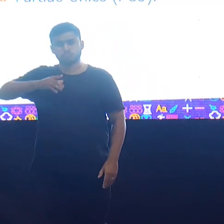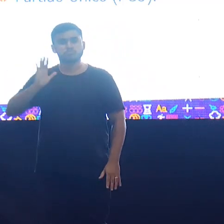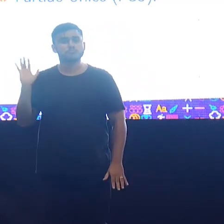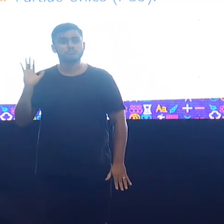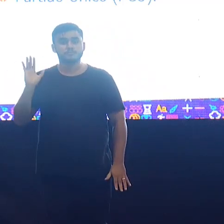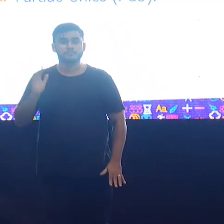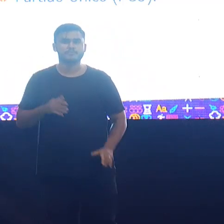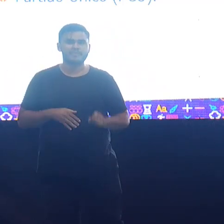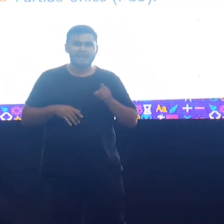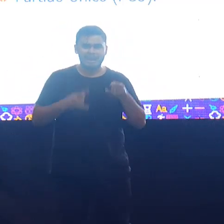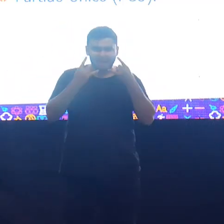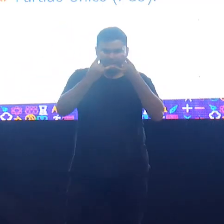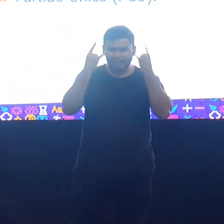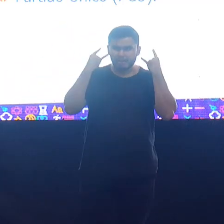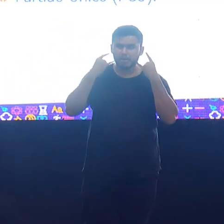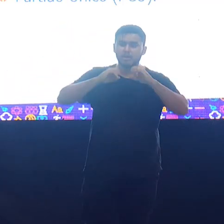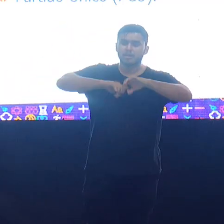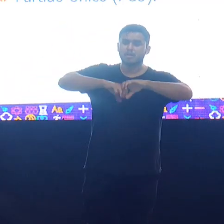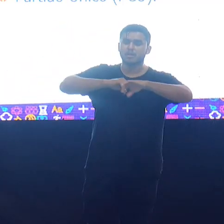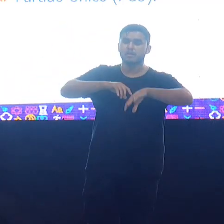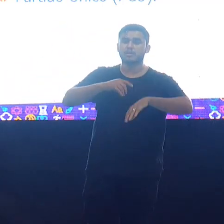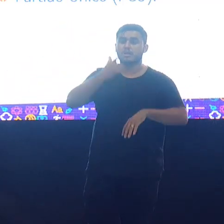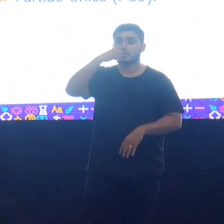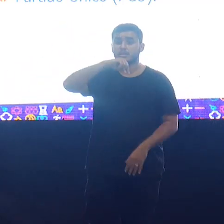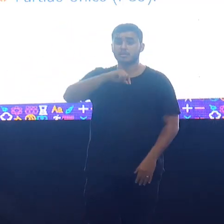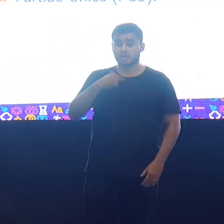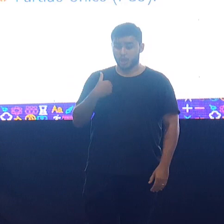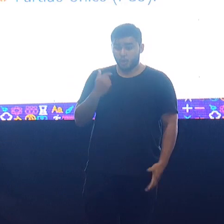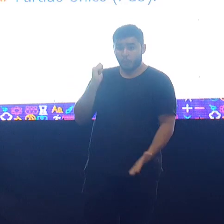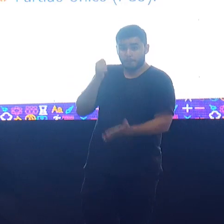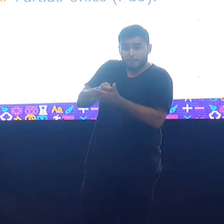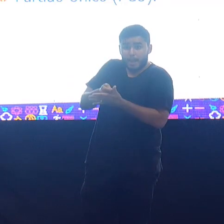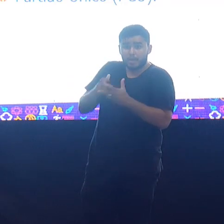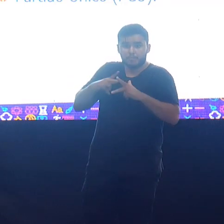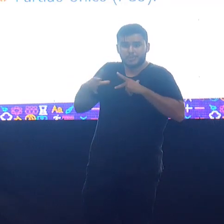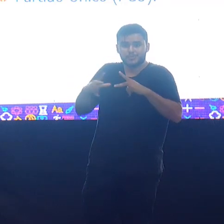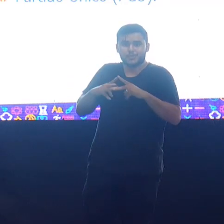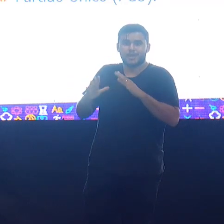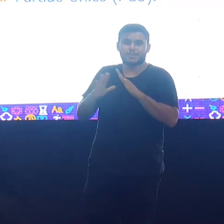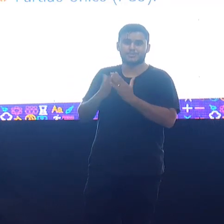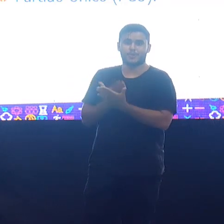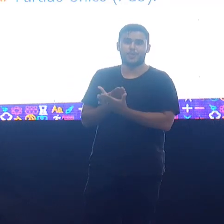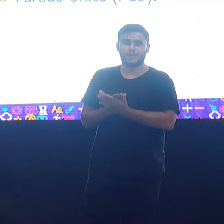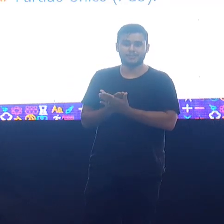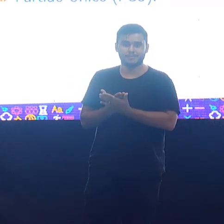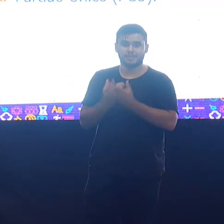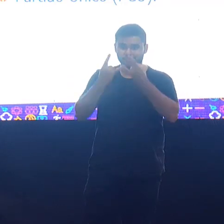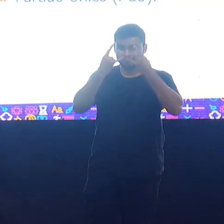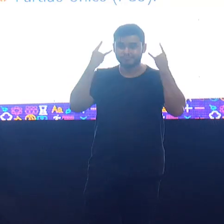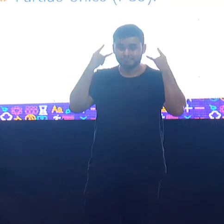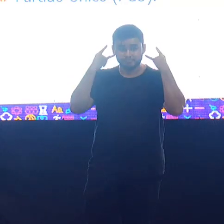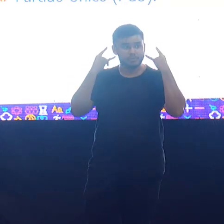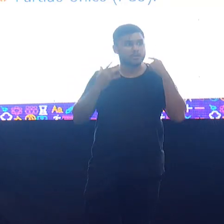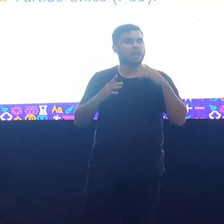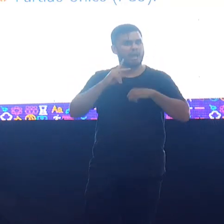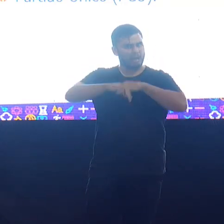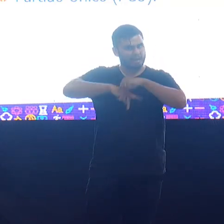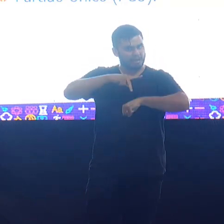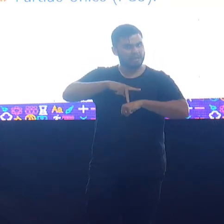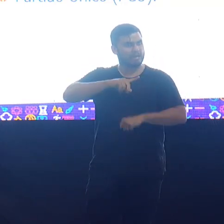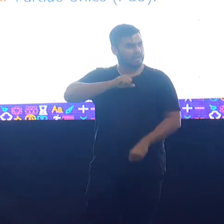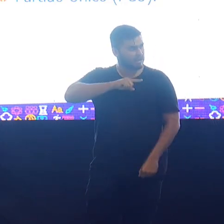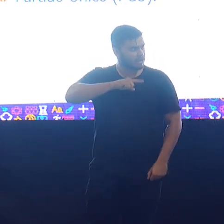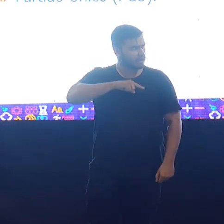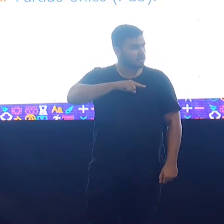a educação é responsabilidade de quem? Sua. Professor, em países capitalistas, quer dizer que a educação é